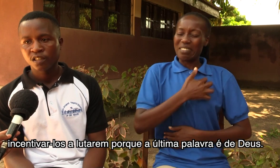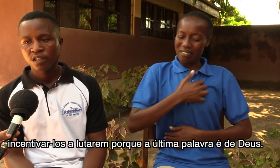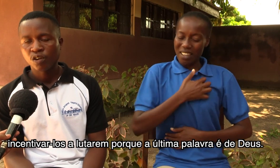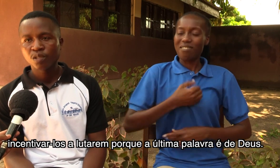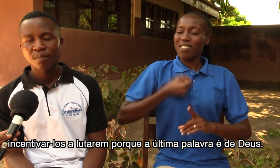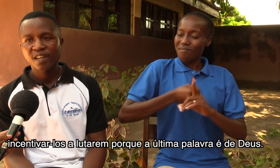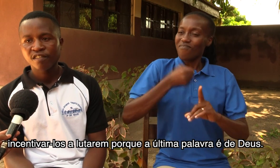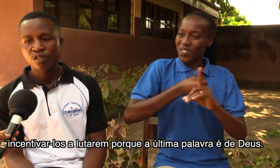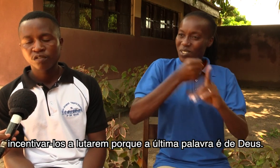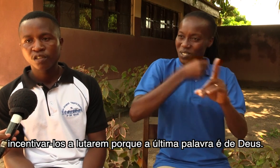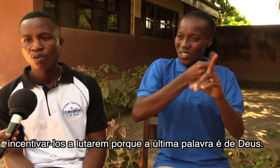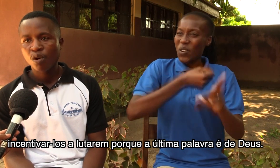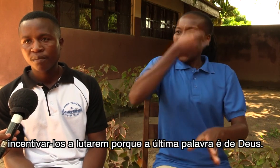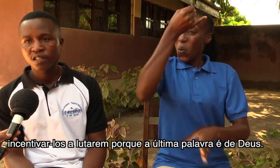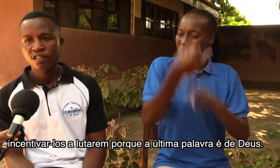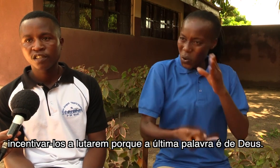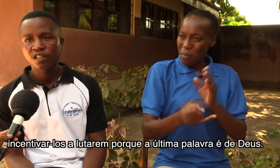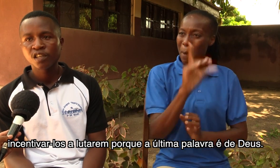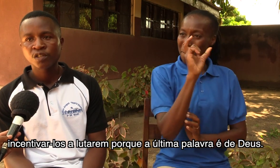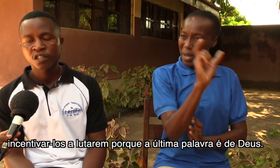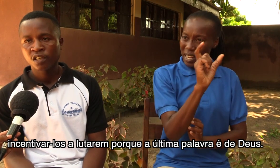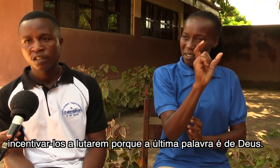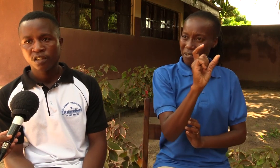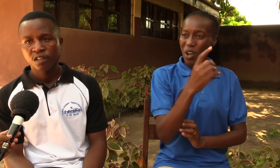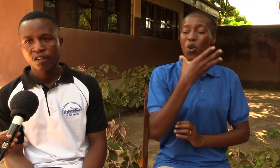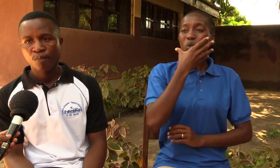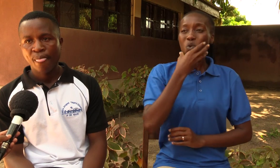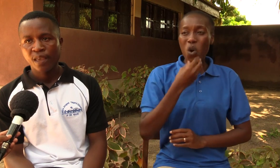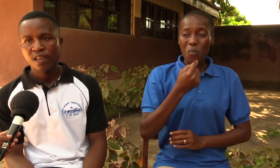A última palavra não vem do homem, mas sim vem de Deus.